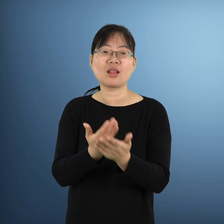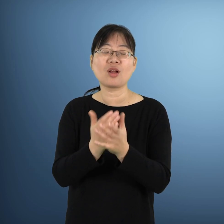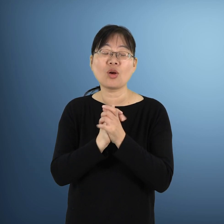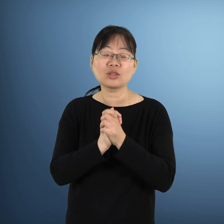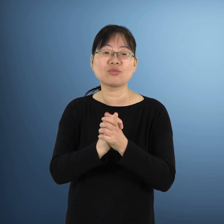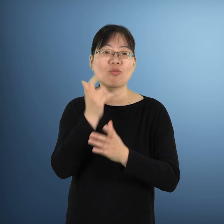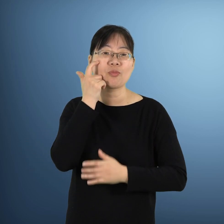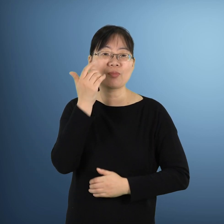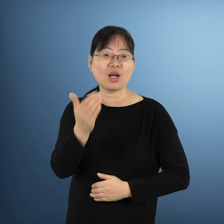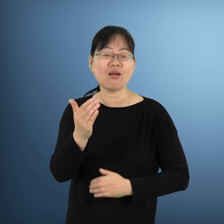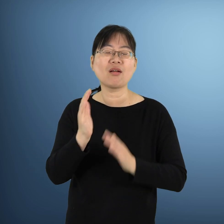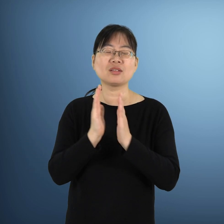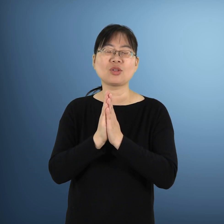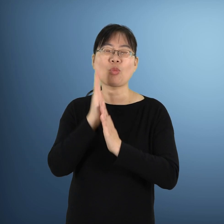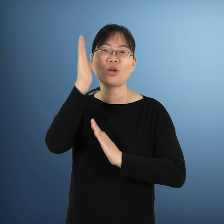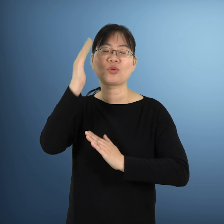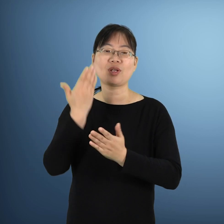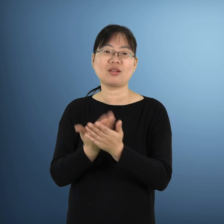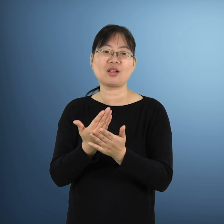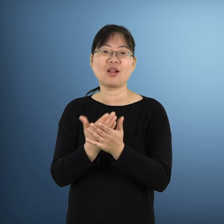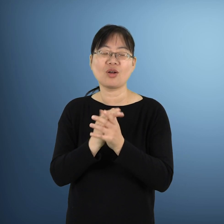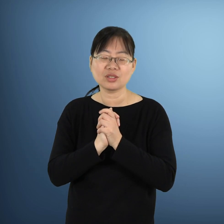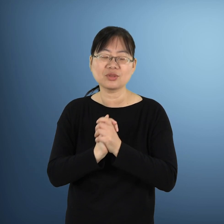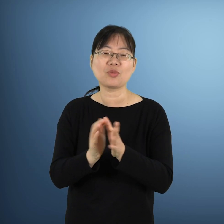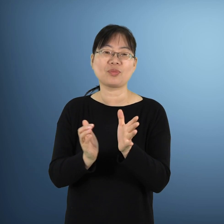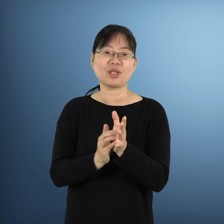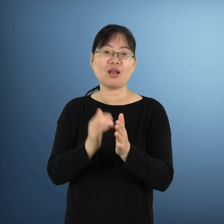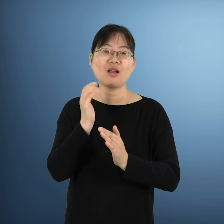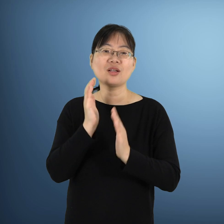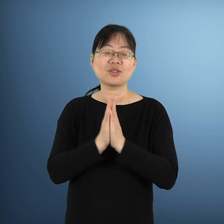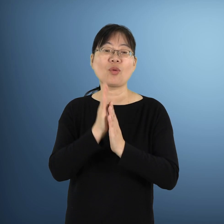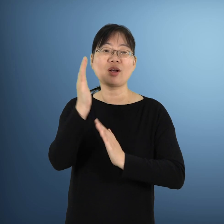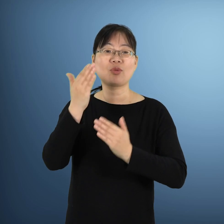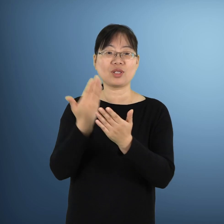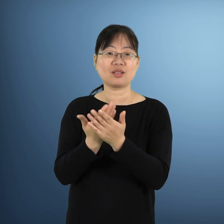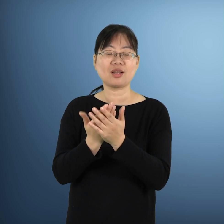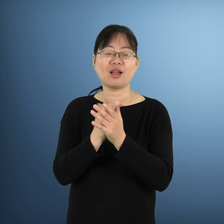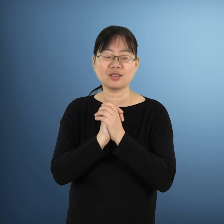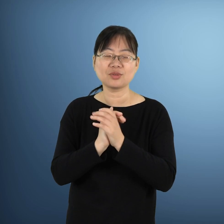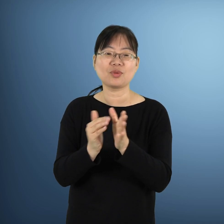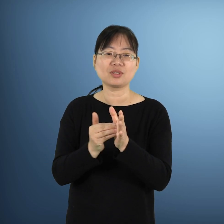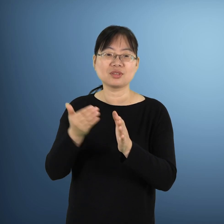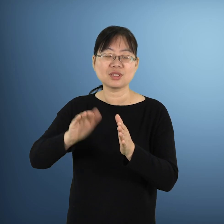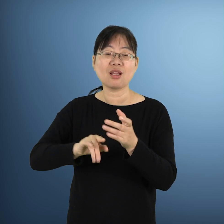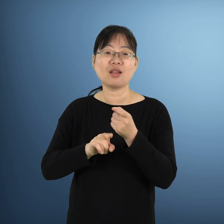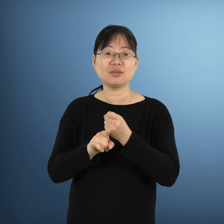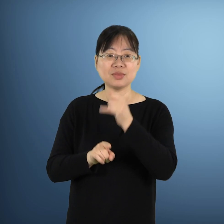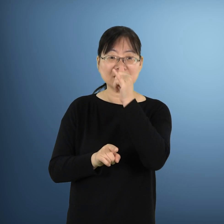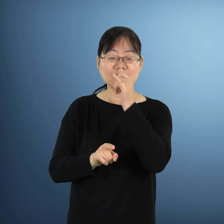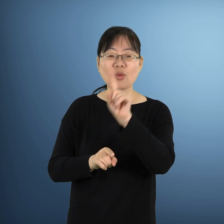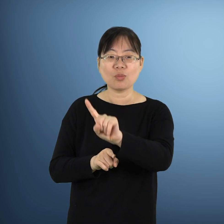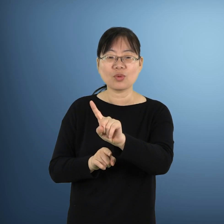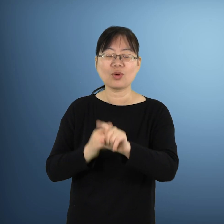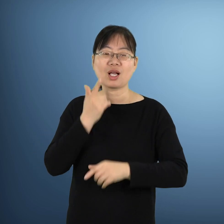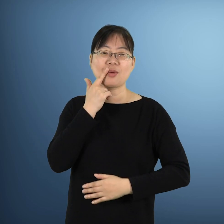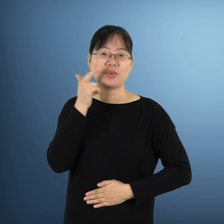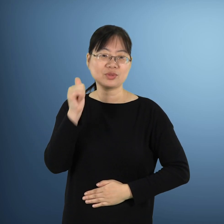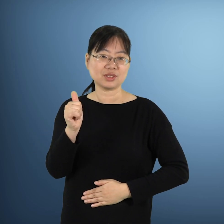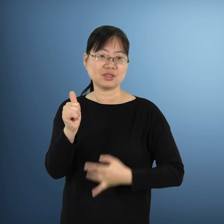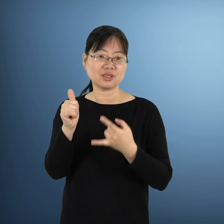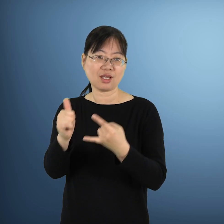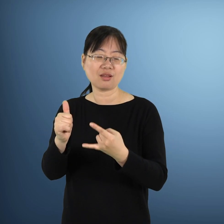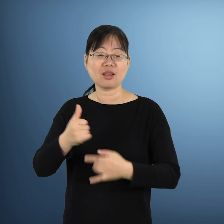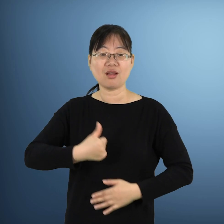기도했죠? 영화롭게 해달라고 기도했어요. 영화롭게 해달라. 그 영화라는 의미는